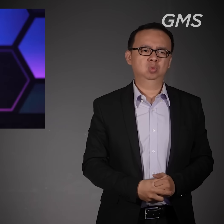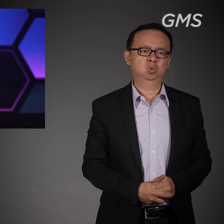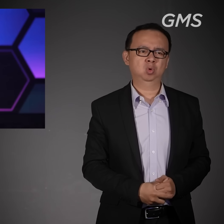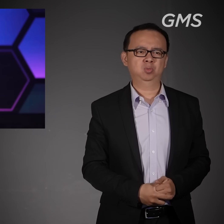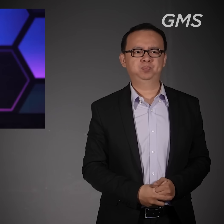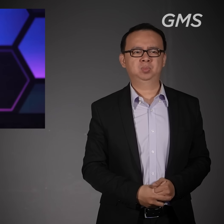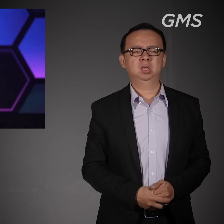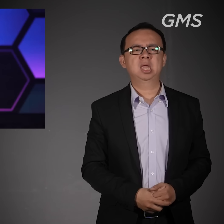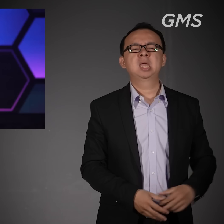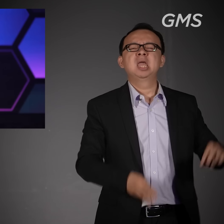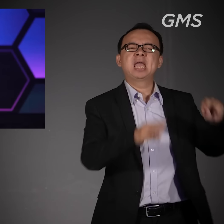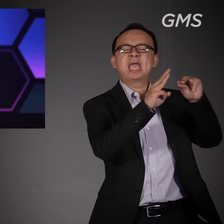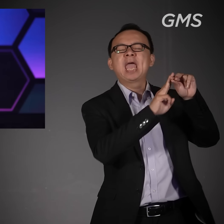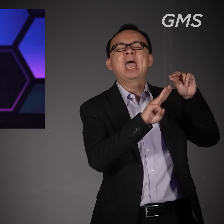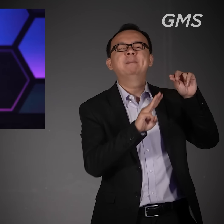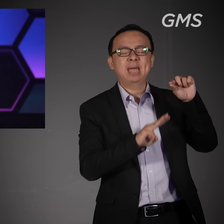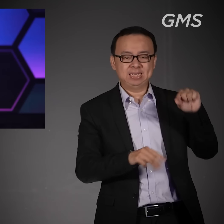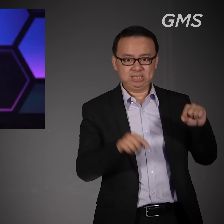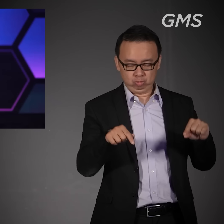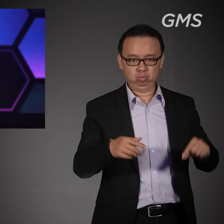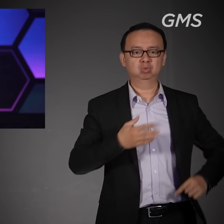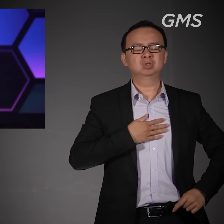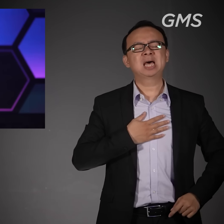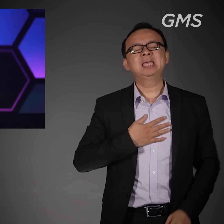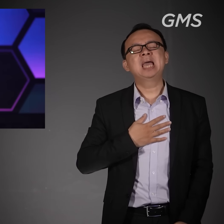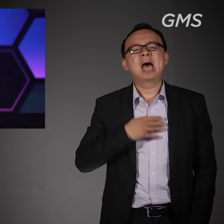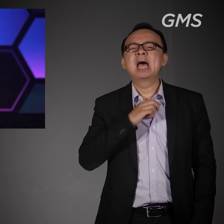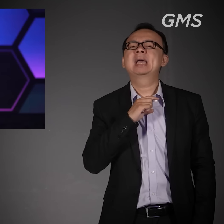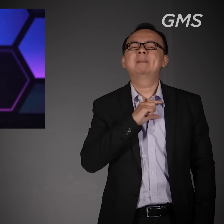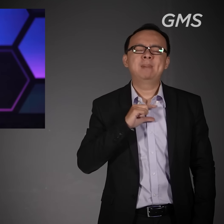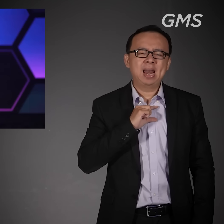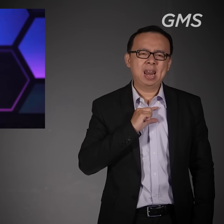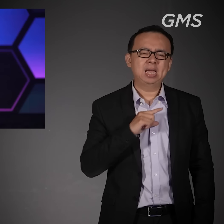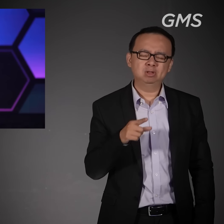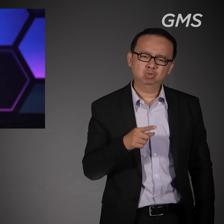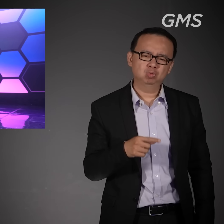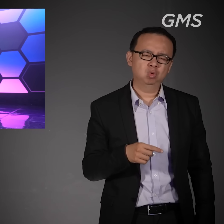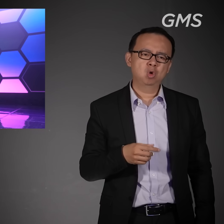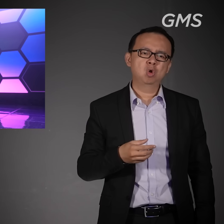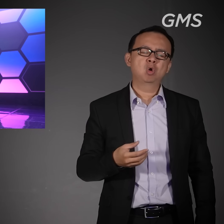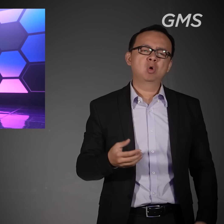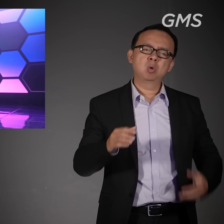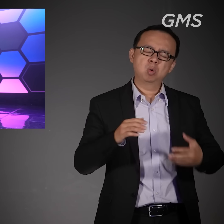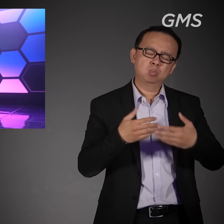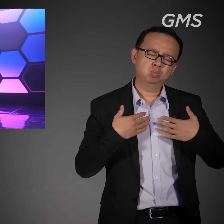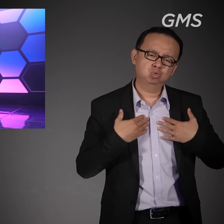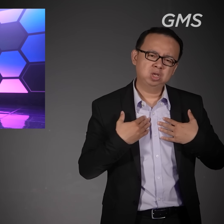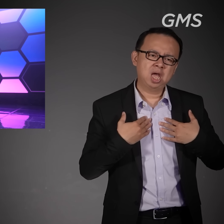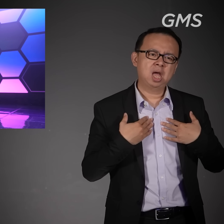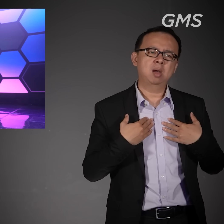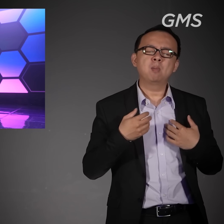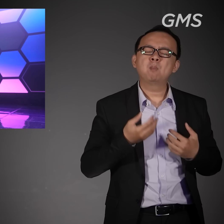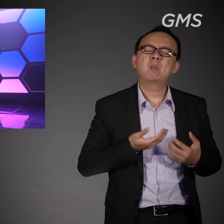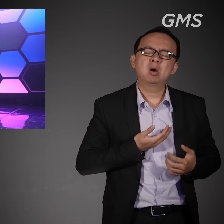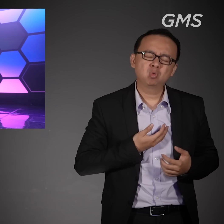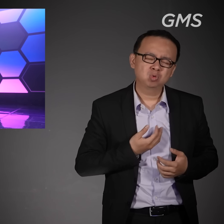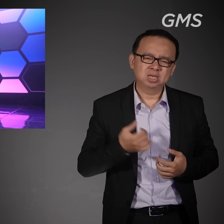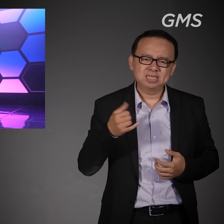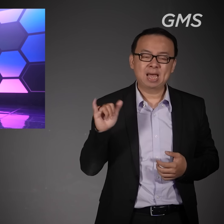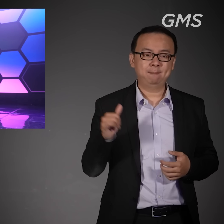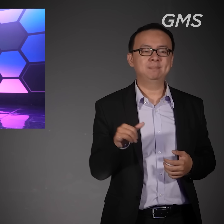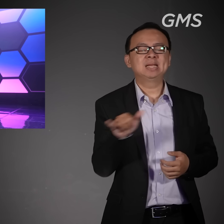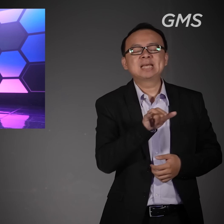Gereja Mawar Sharon, saya sebagai gembala, juga punya komitmen yang sama. Kami akan tunggui